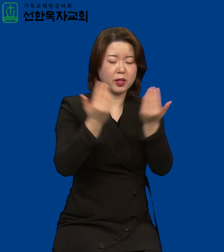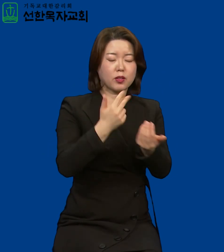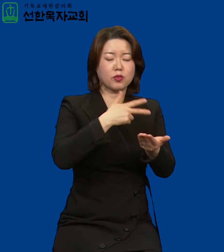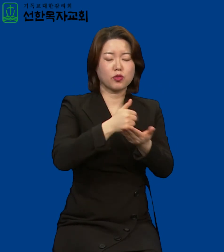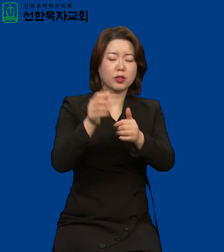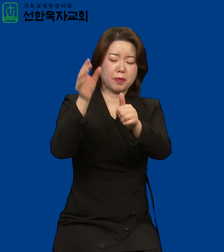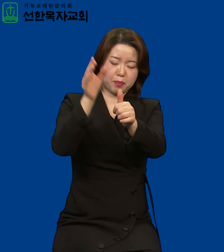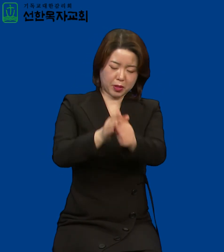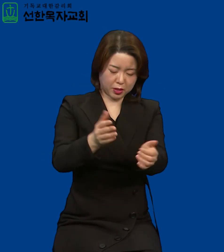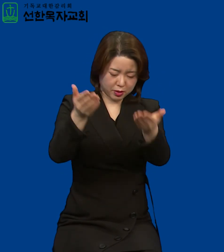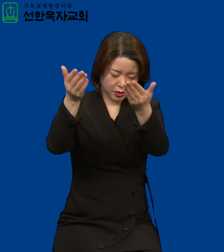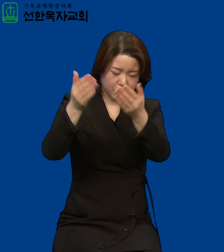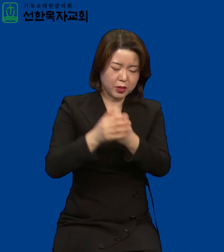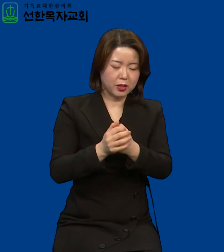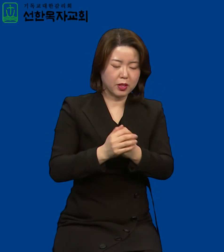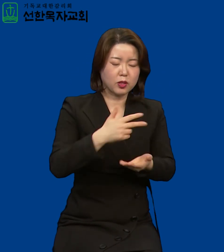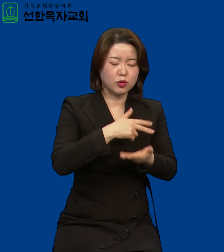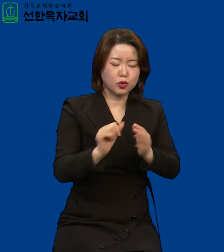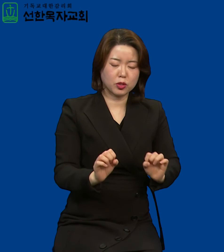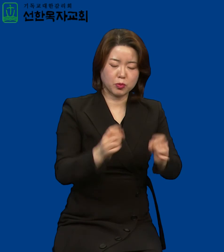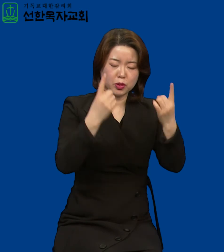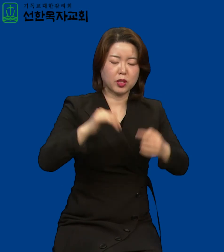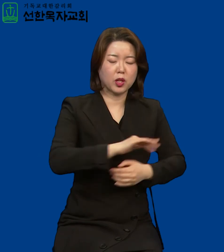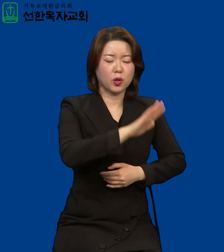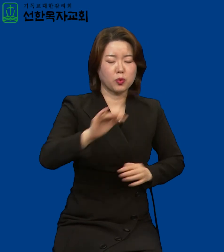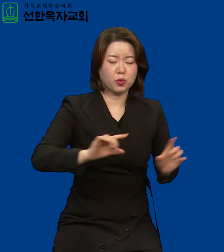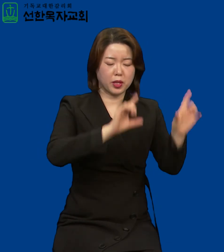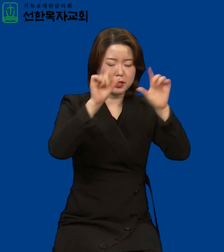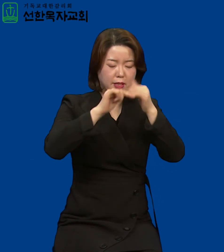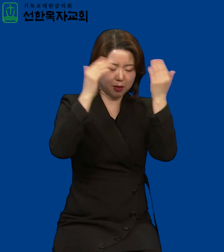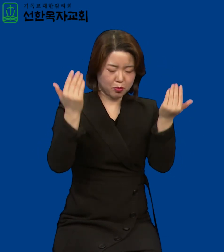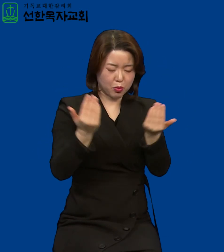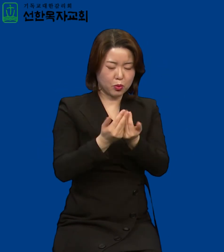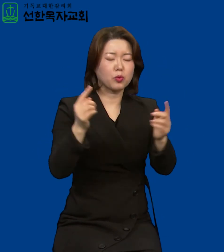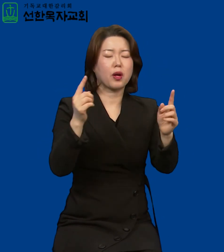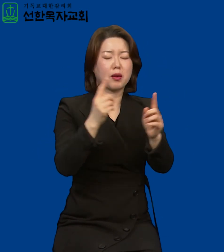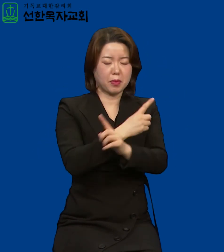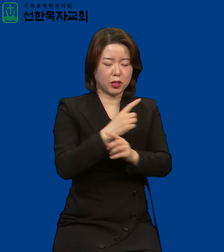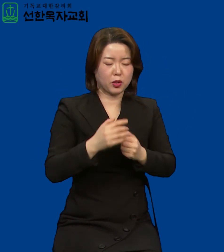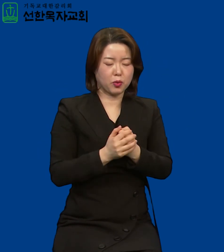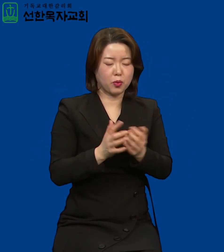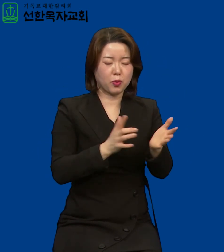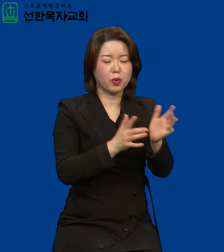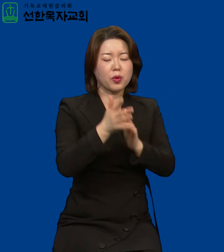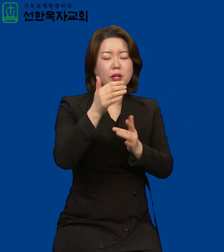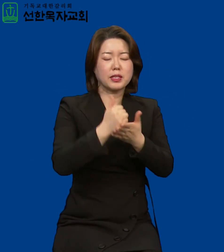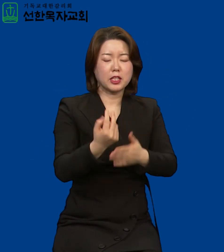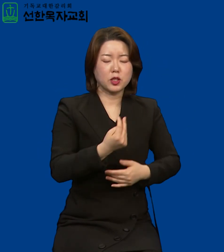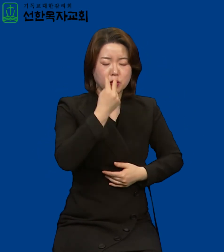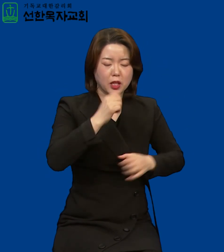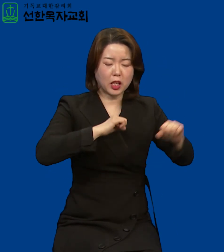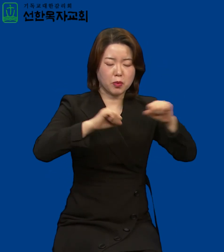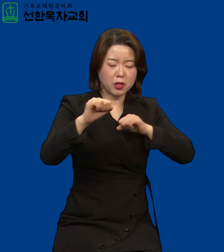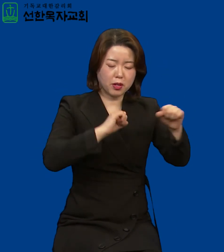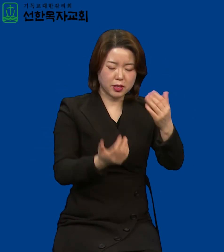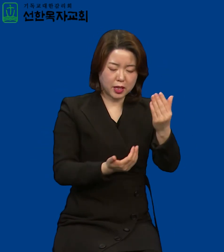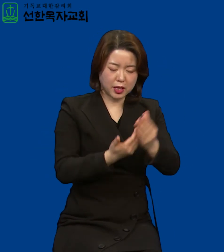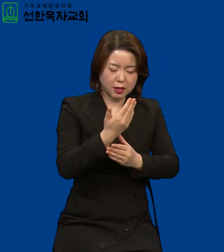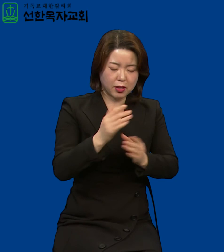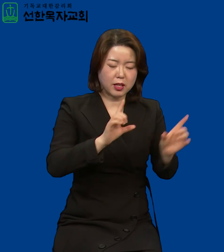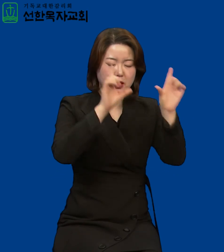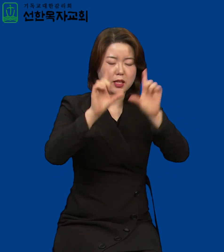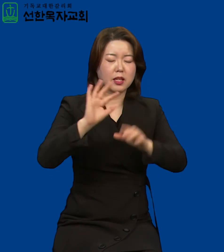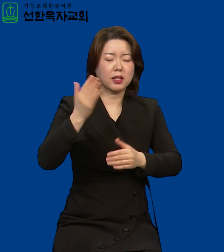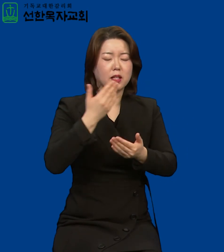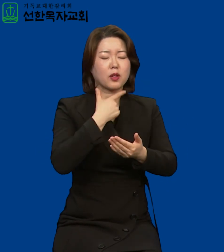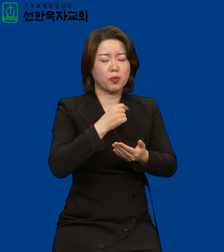맡깁니다. 주님으로 인하여 우리의 삶 전체가 달라지고 예수님의 생명의 역사가 일어나는 삶 살기를